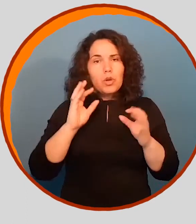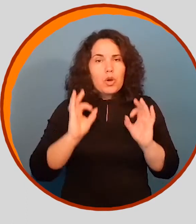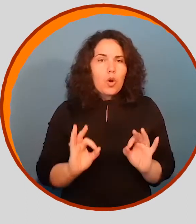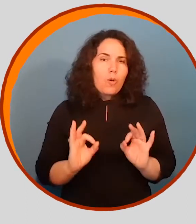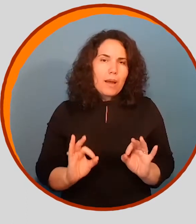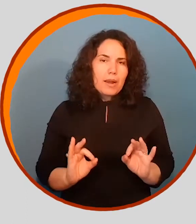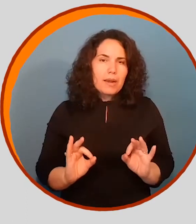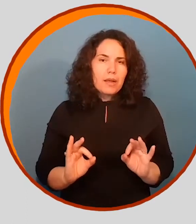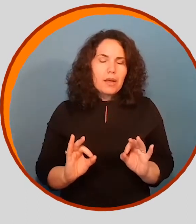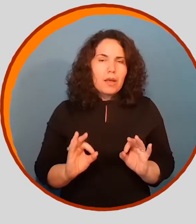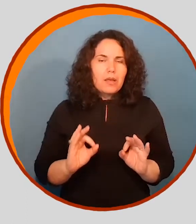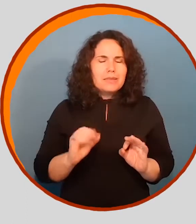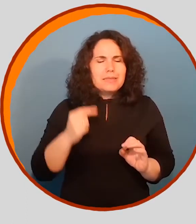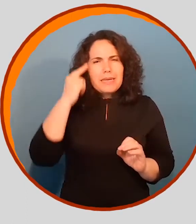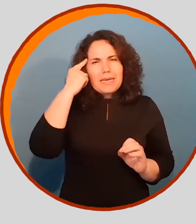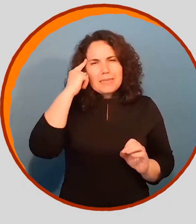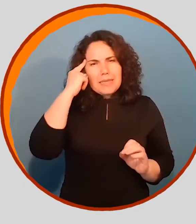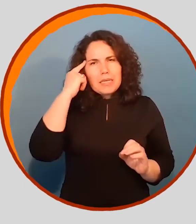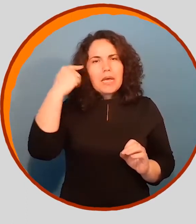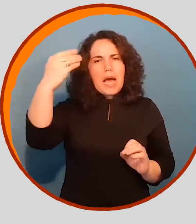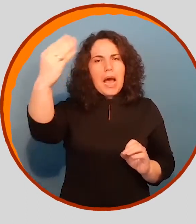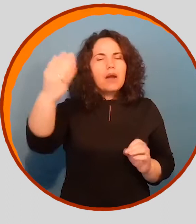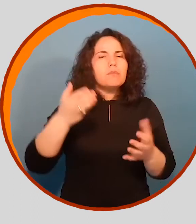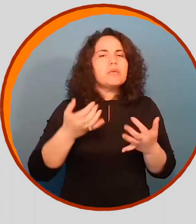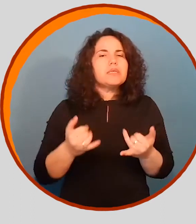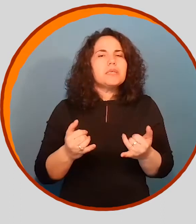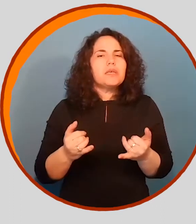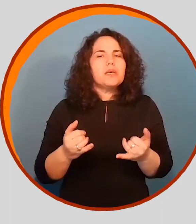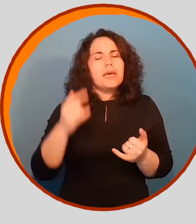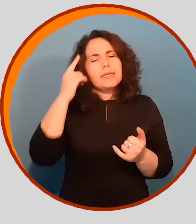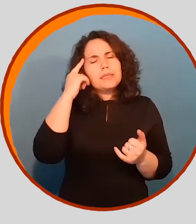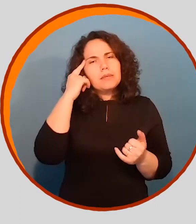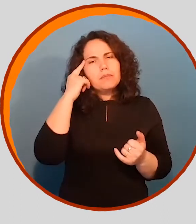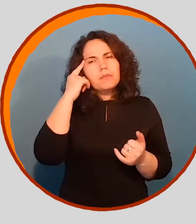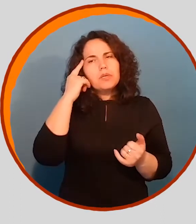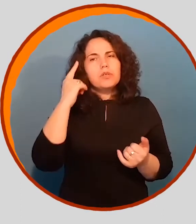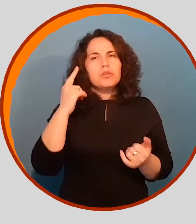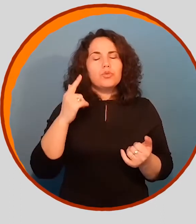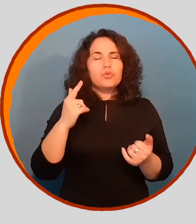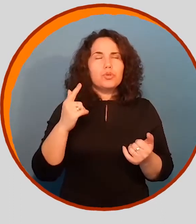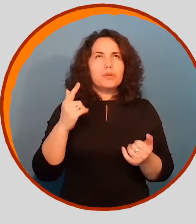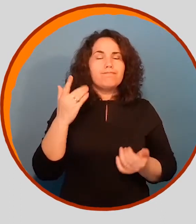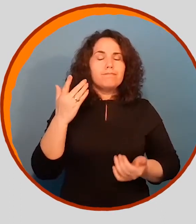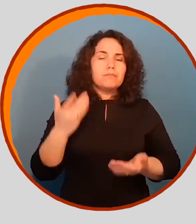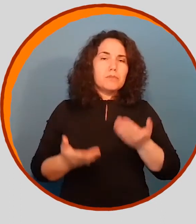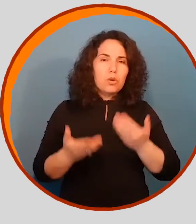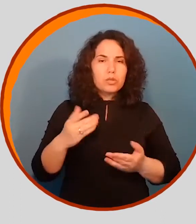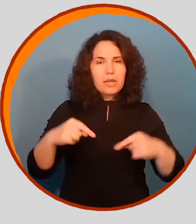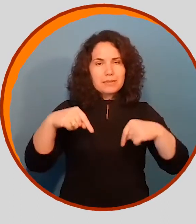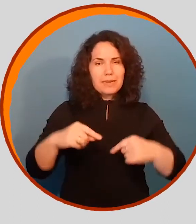normale ankthi për të ardhmen është një gjë që ne në si psikolog klinik dhe psikoterapistë ndeshim shpesh. Në këto kushte që bëhet